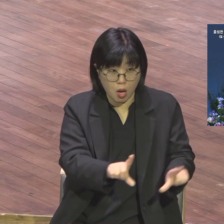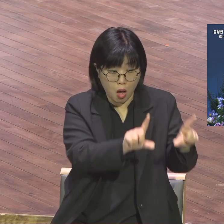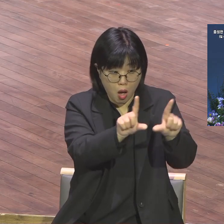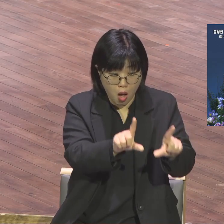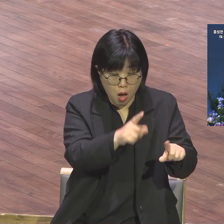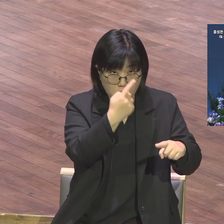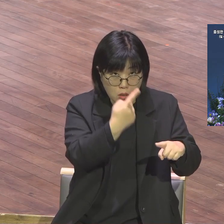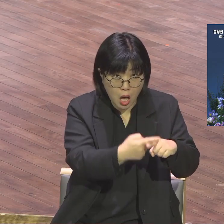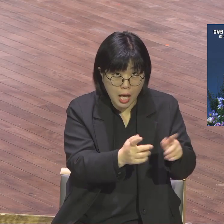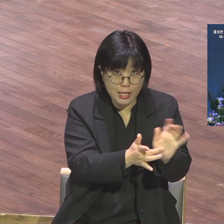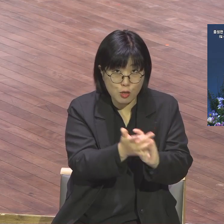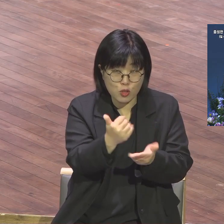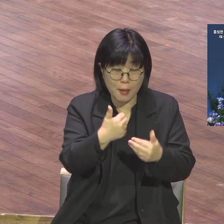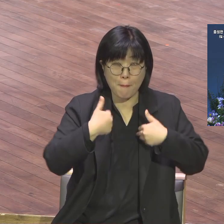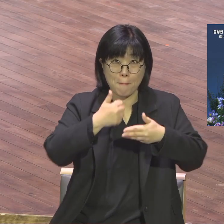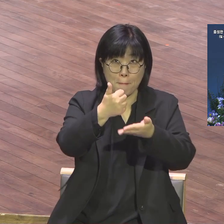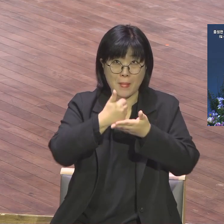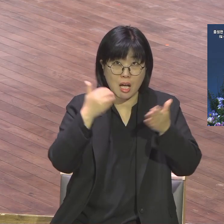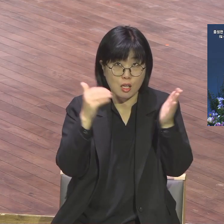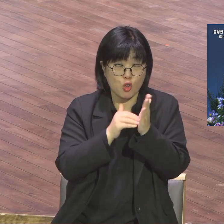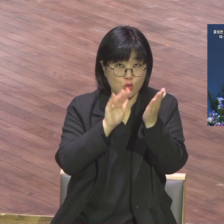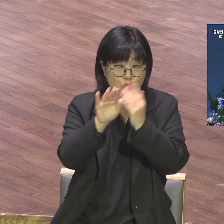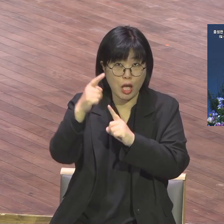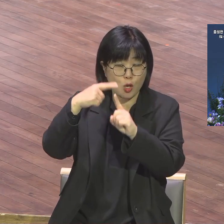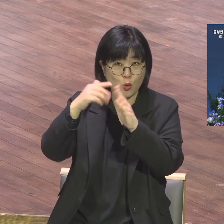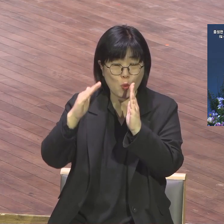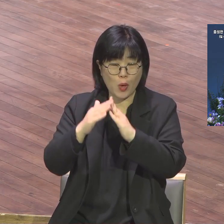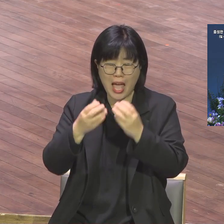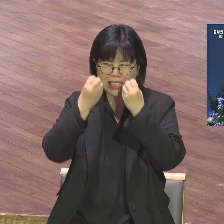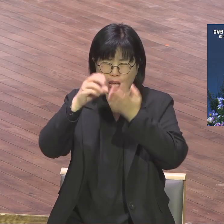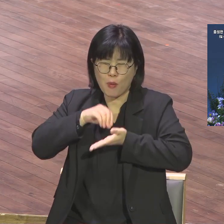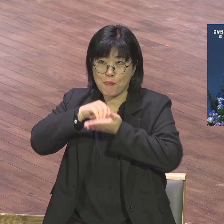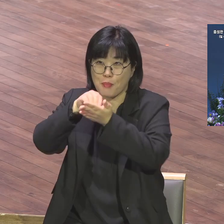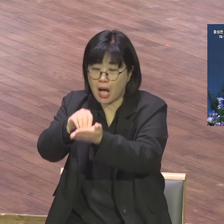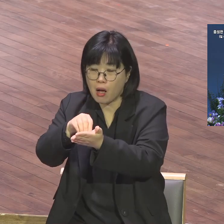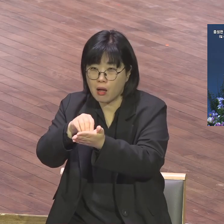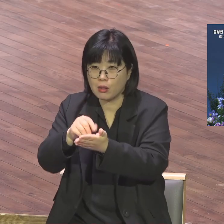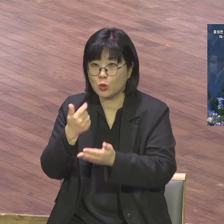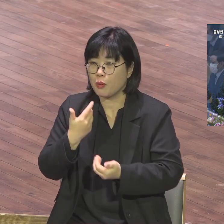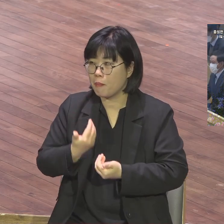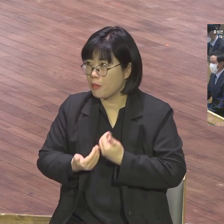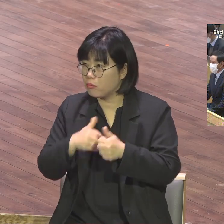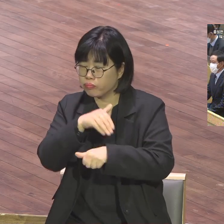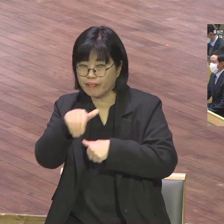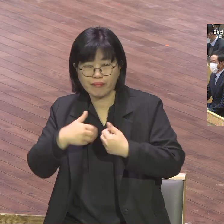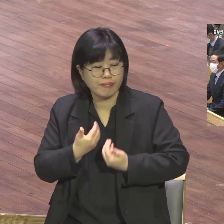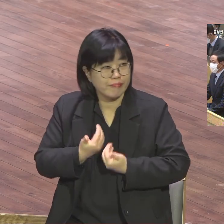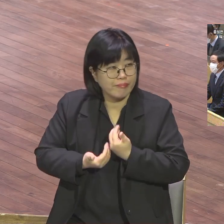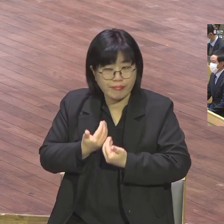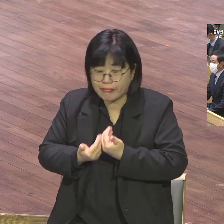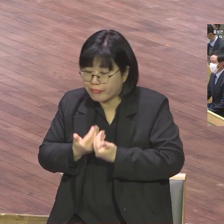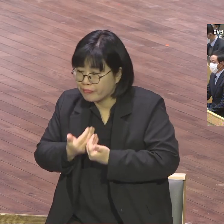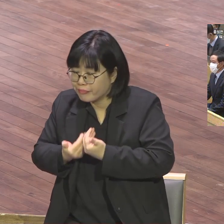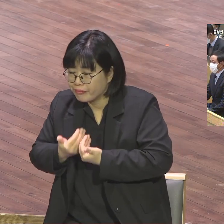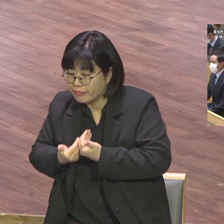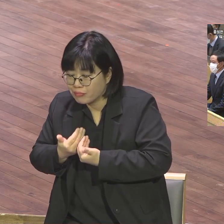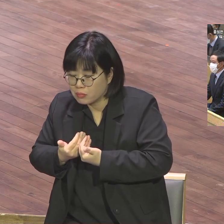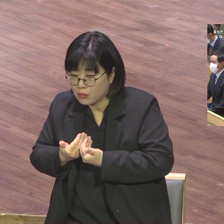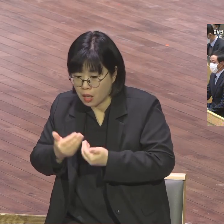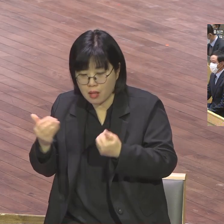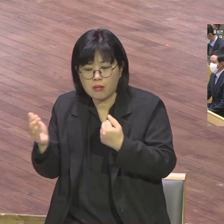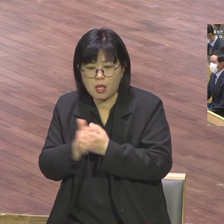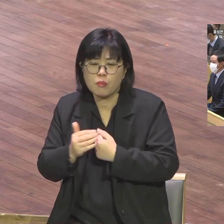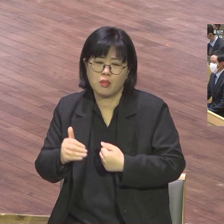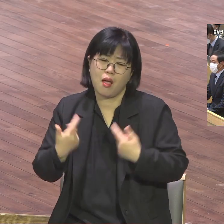그렇게 우리가 기도하면서 함께 주는 것이 삼위일조 시스템이다. 이 삼위일조가 기가 막힌